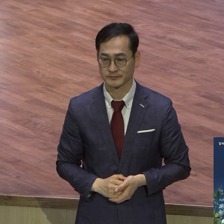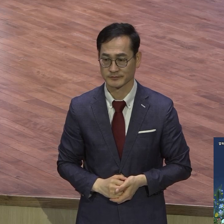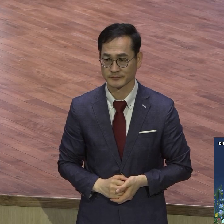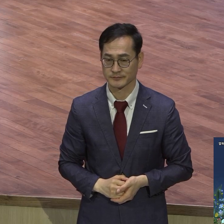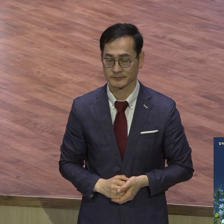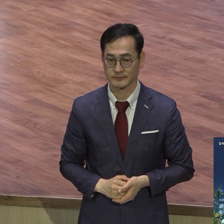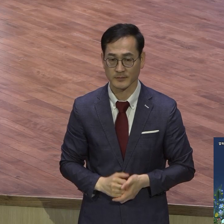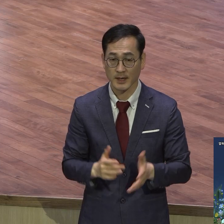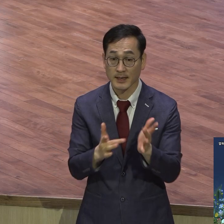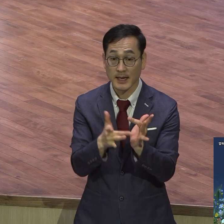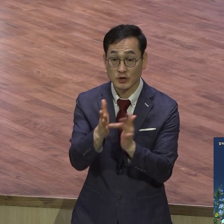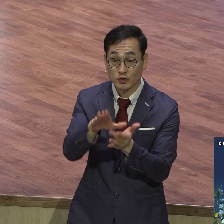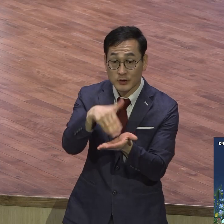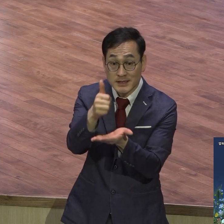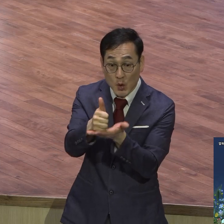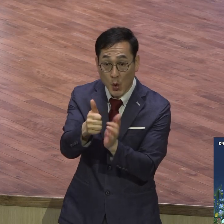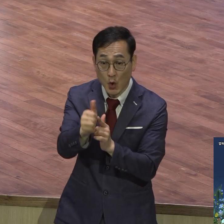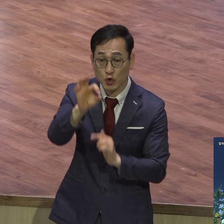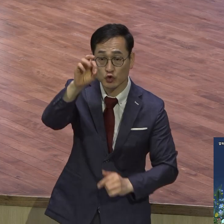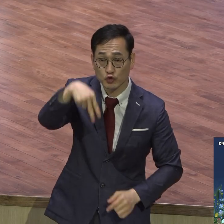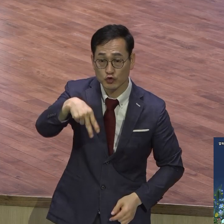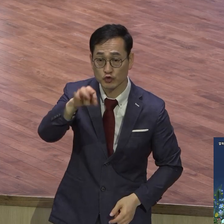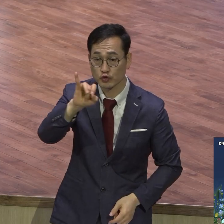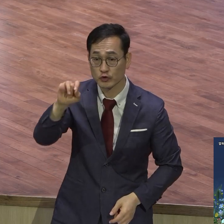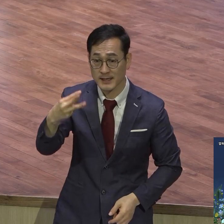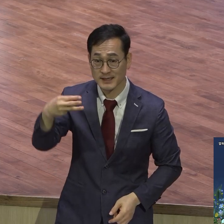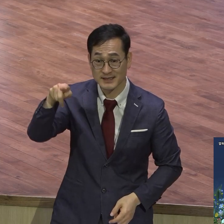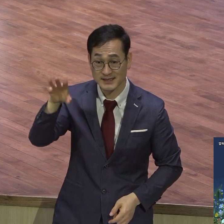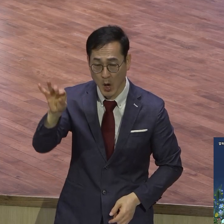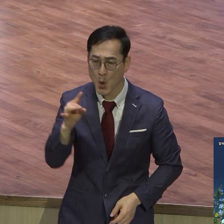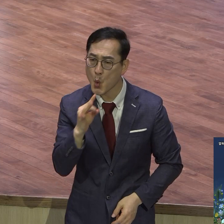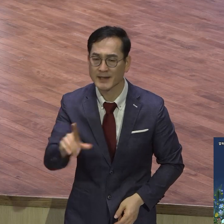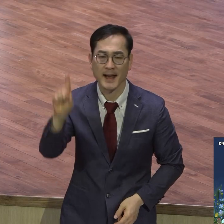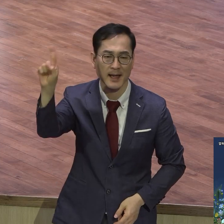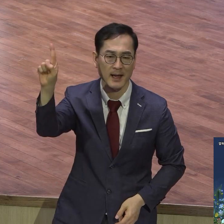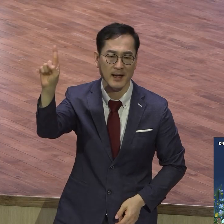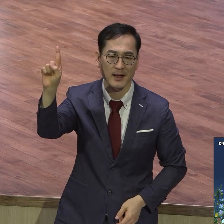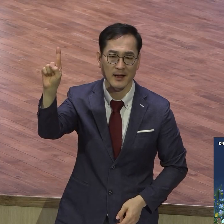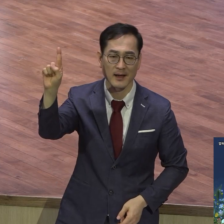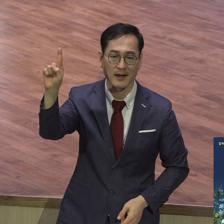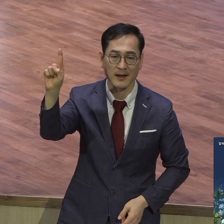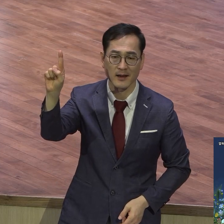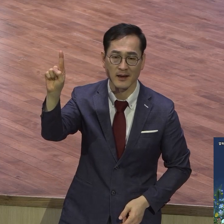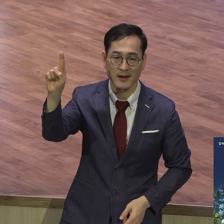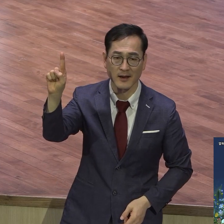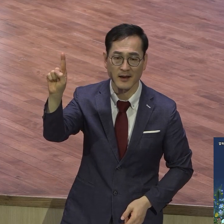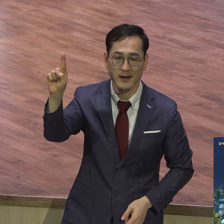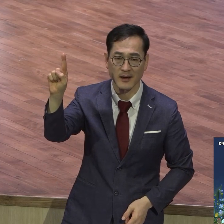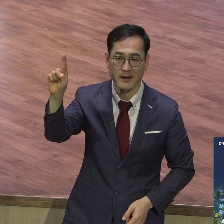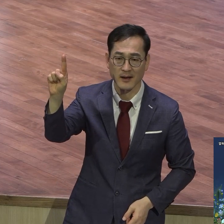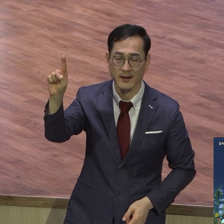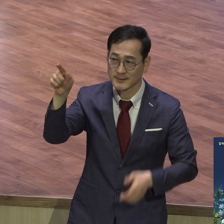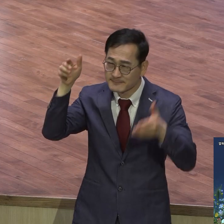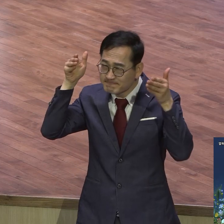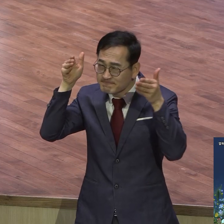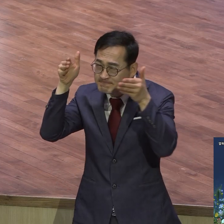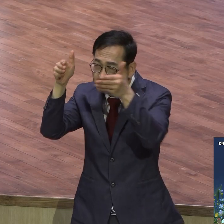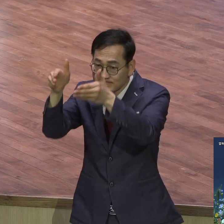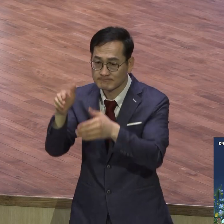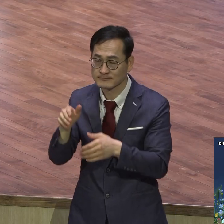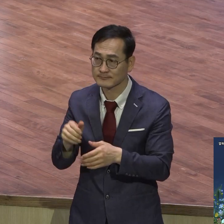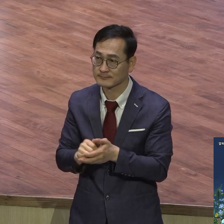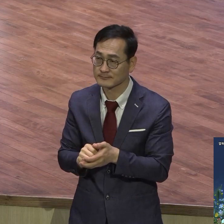예수 그리스도의 유일성에 대한 답이 있어야 영향력을 입히는 삶을